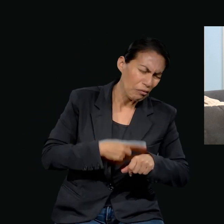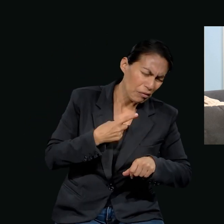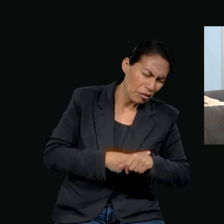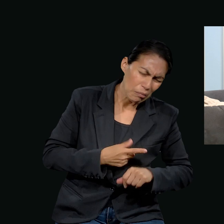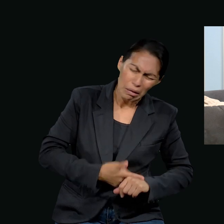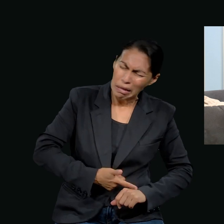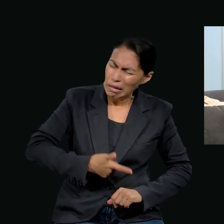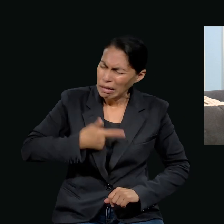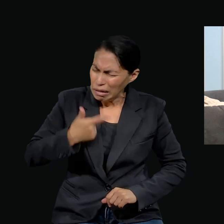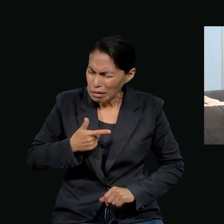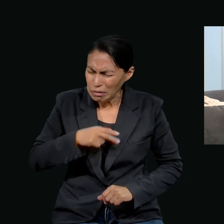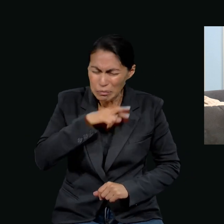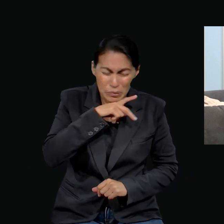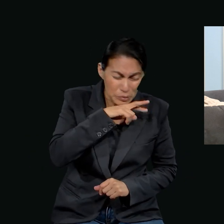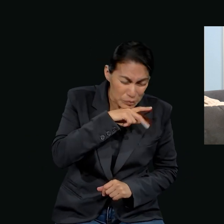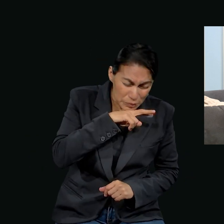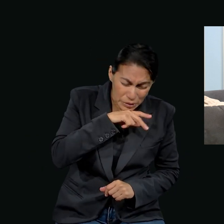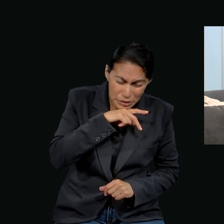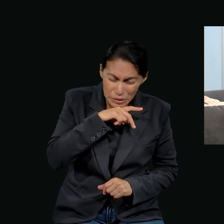Nuestro Que